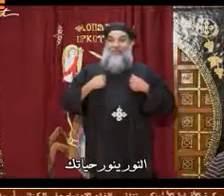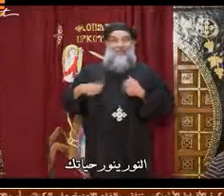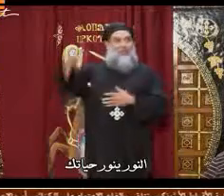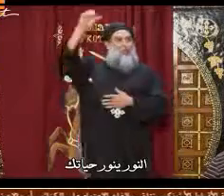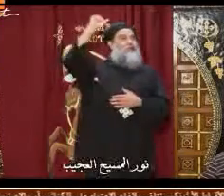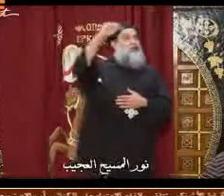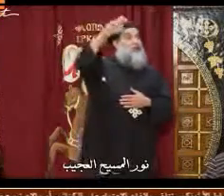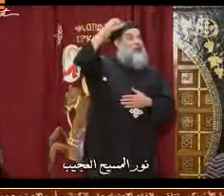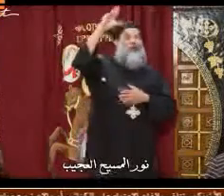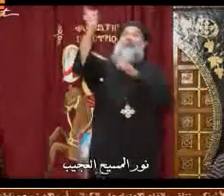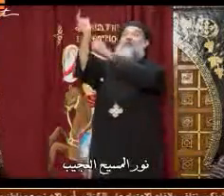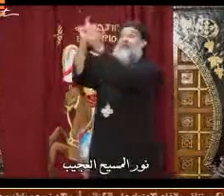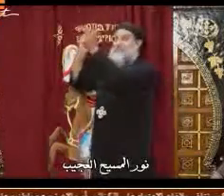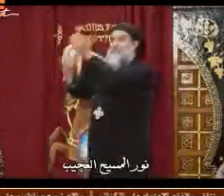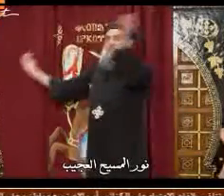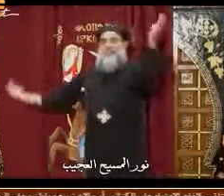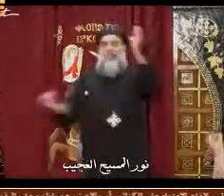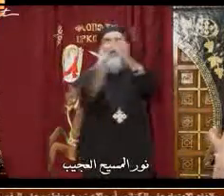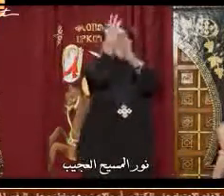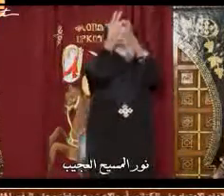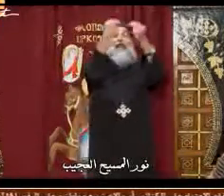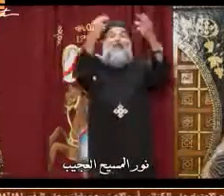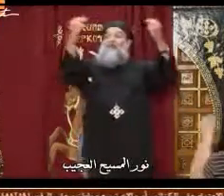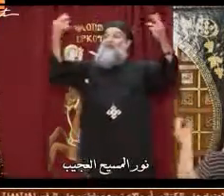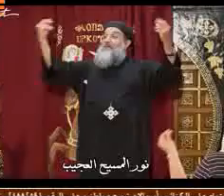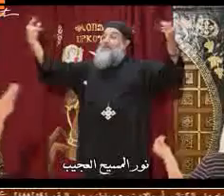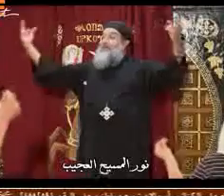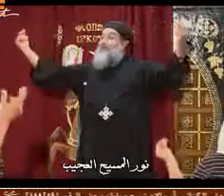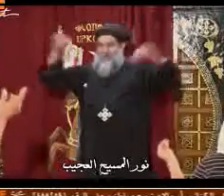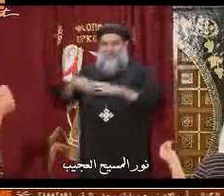حياتك، نور المسيح العجيب. تاني،